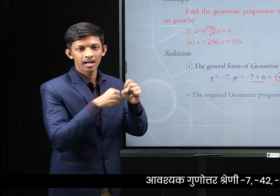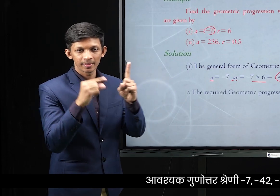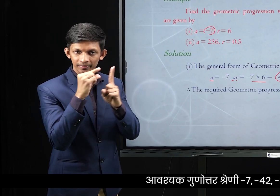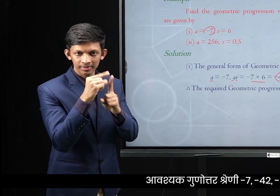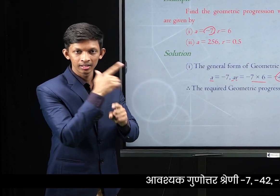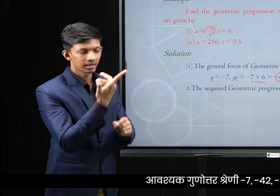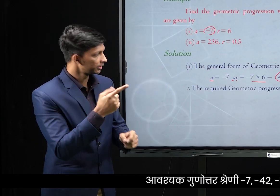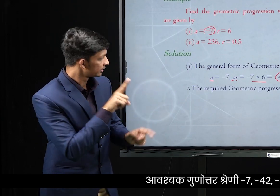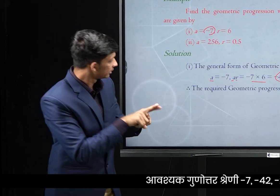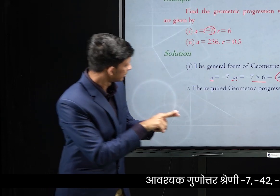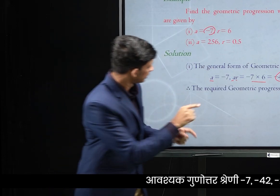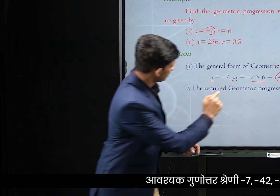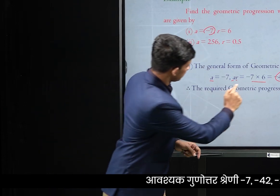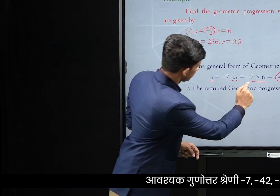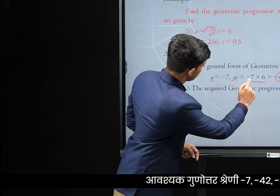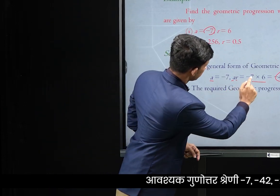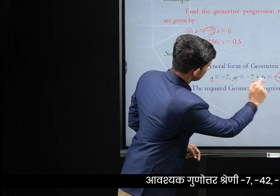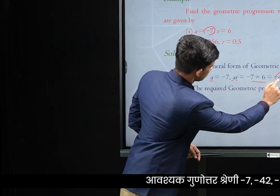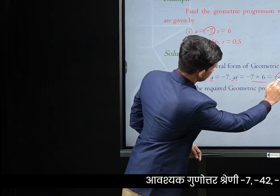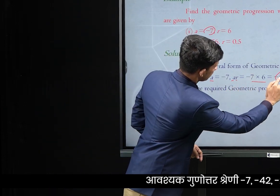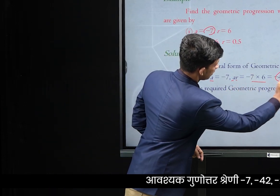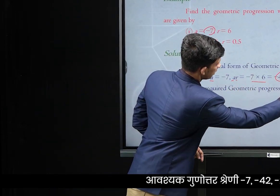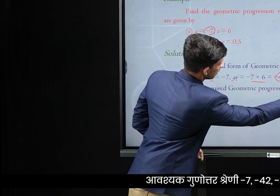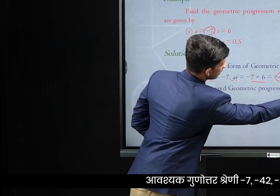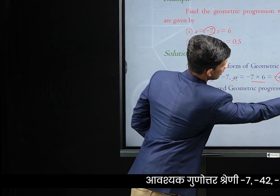आवश्यक गुणोत्तर श्रेणी -7 -42